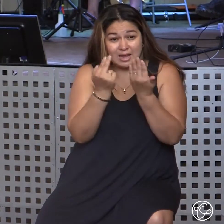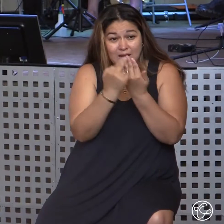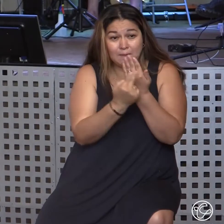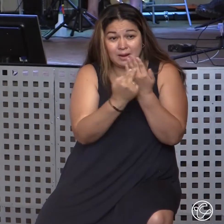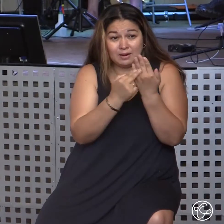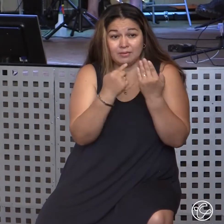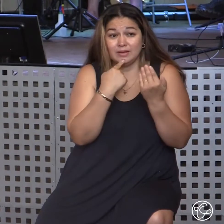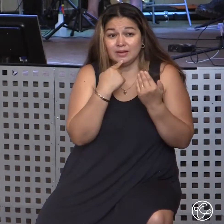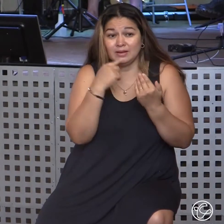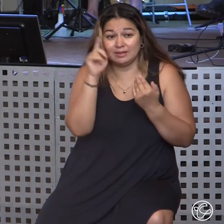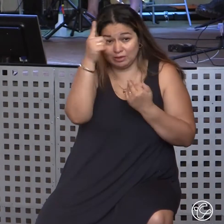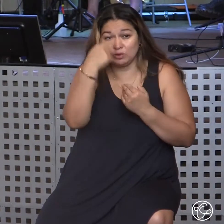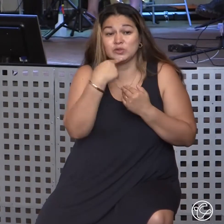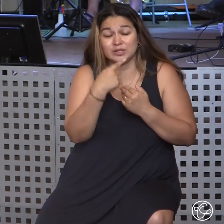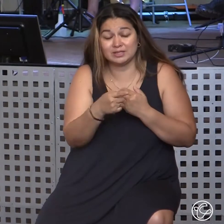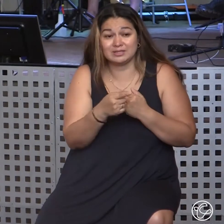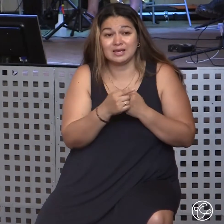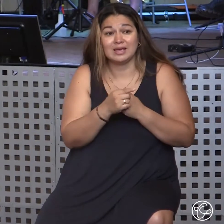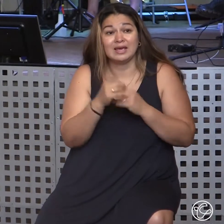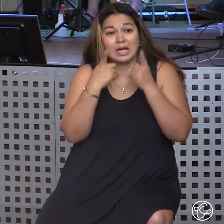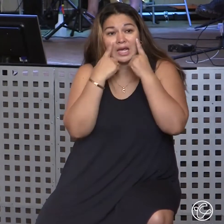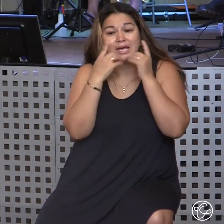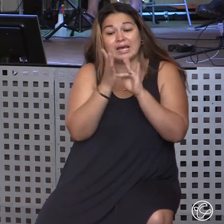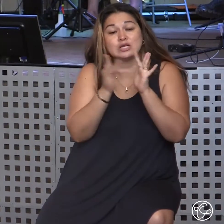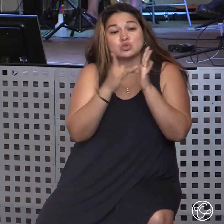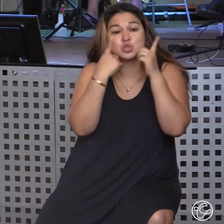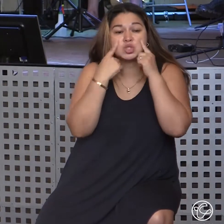¿Cómo que a todos? Todos es todos.